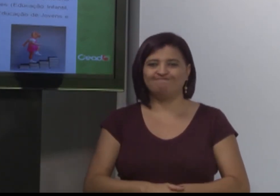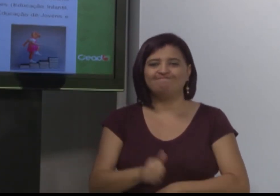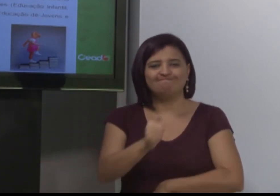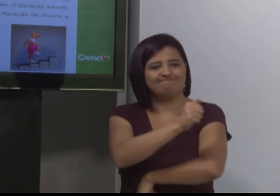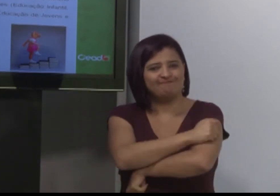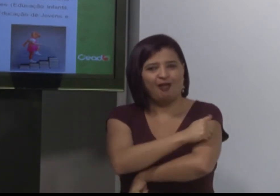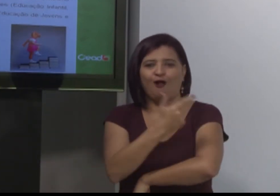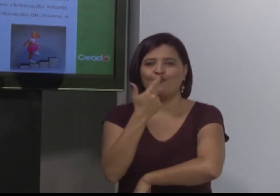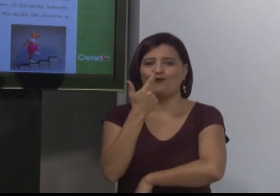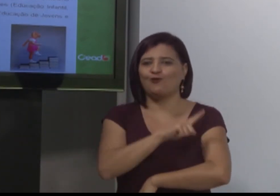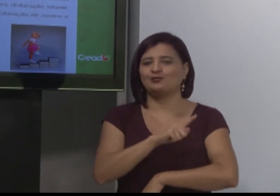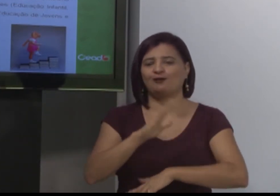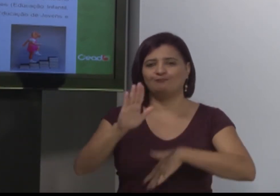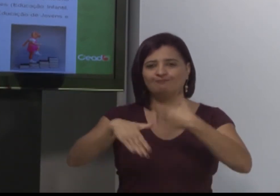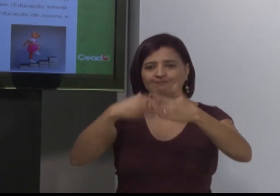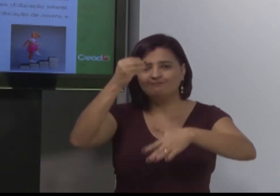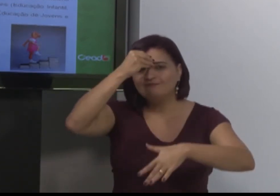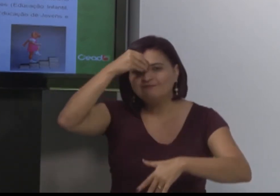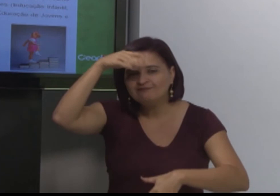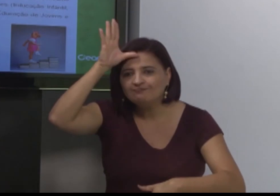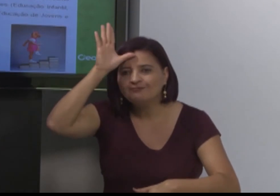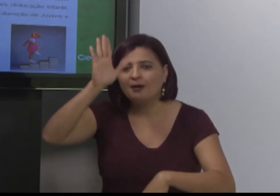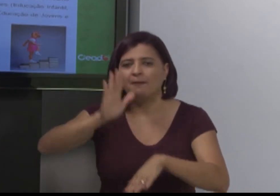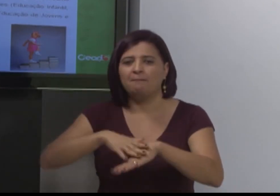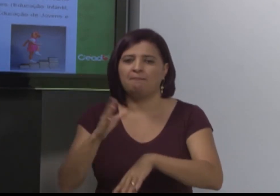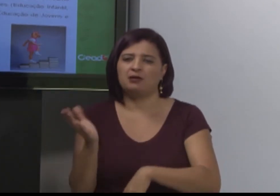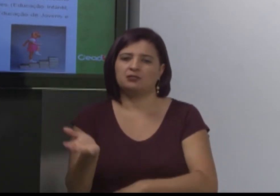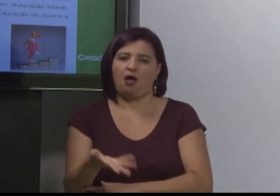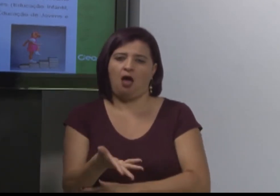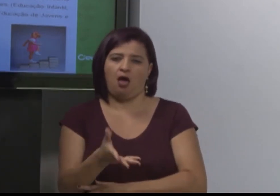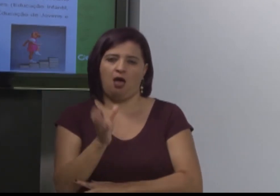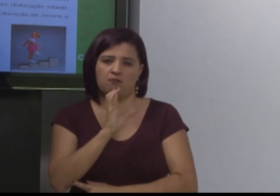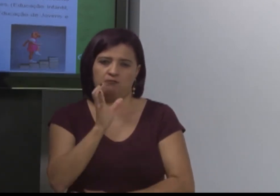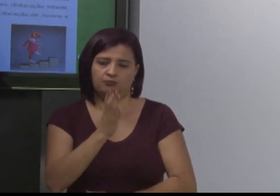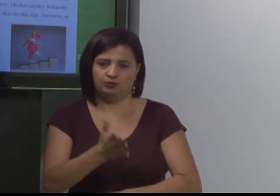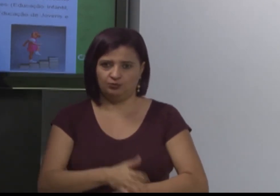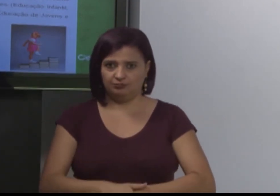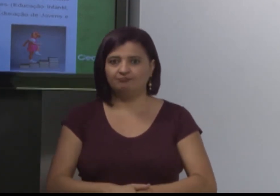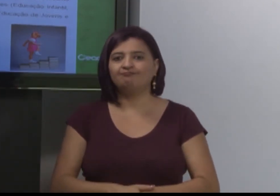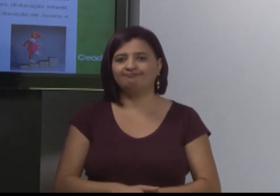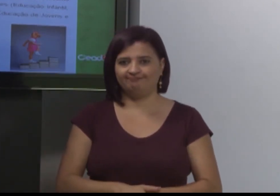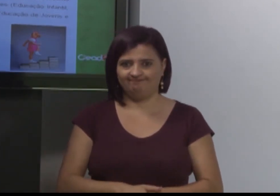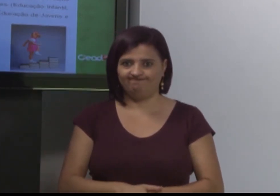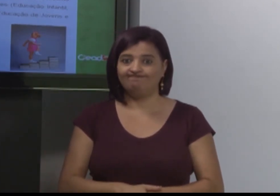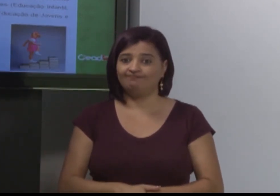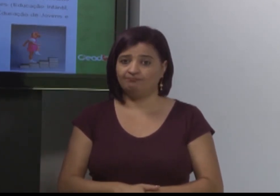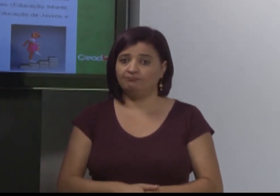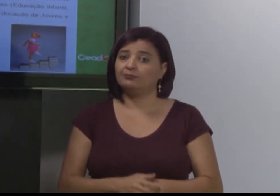e que ele possa desenvolver e adquirir conhecimento de forma mais rápida. Isso é muito importante.